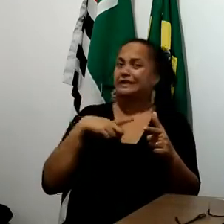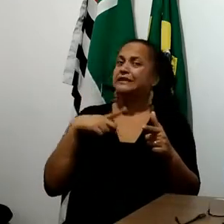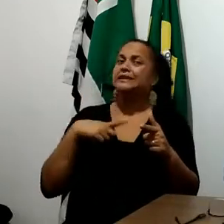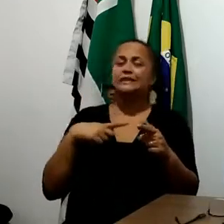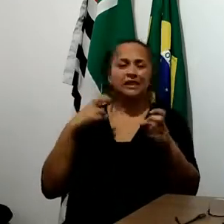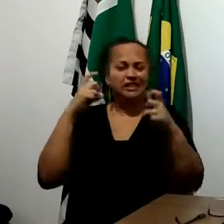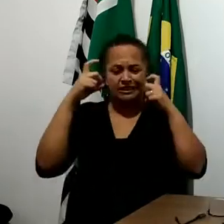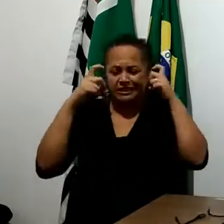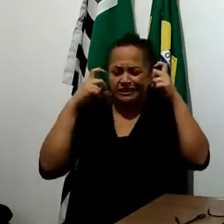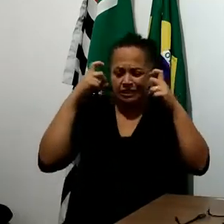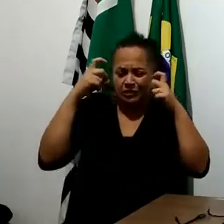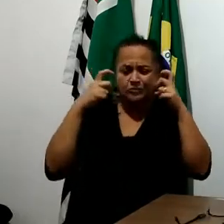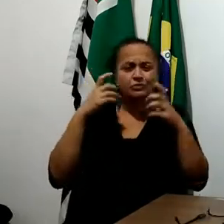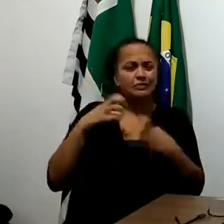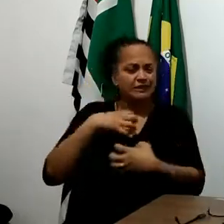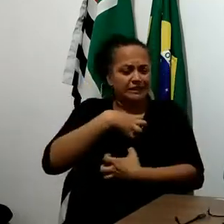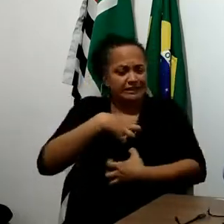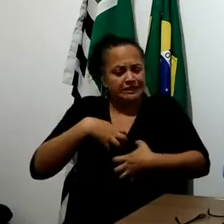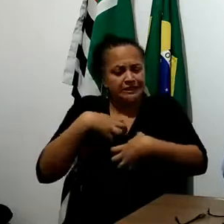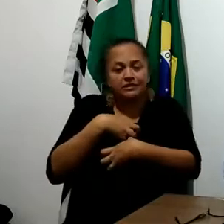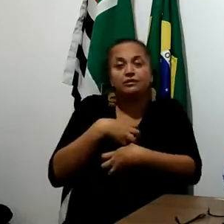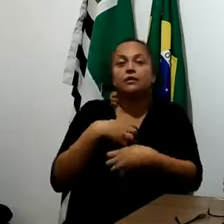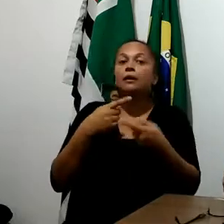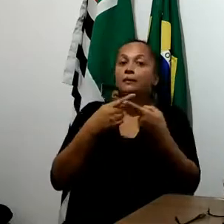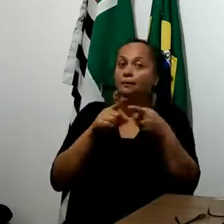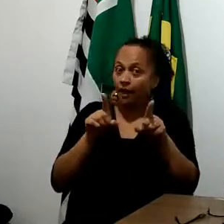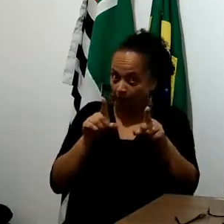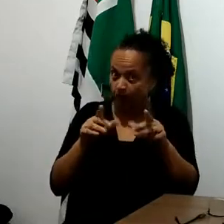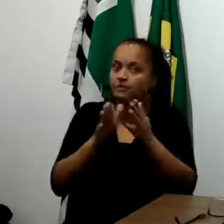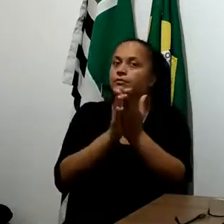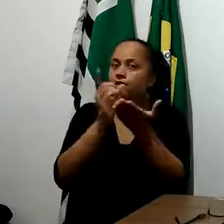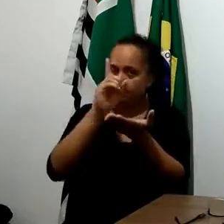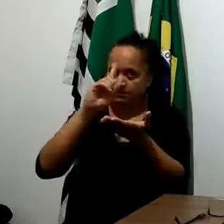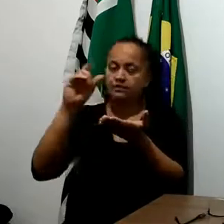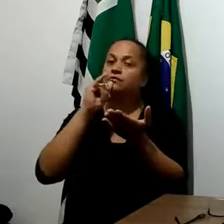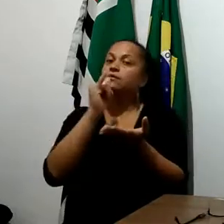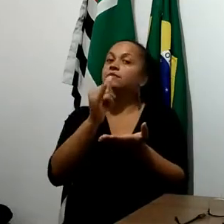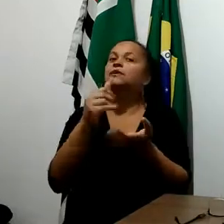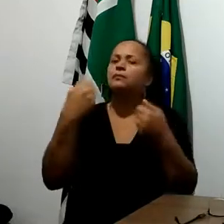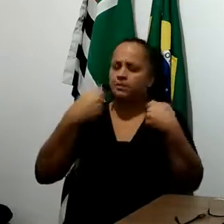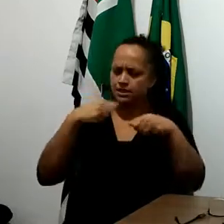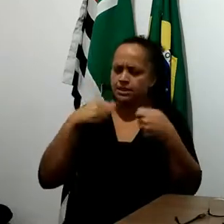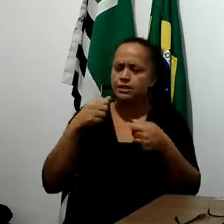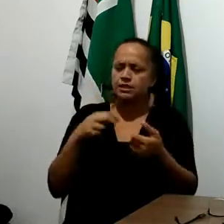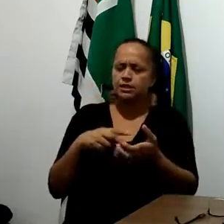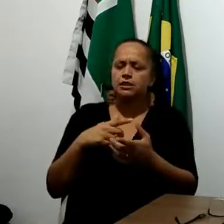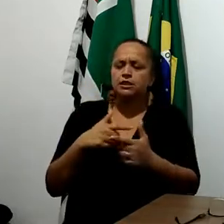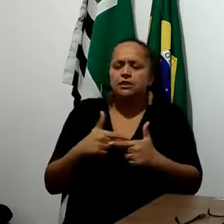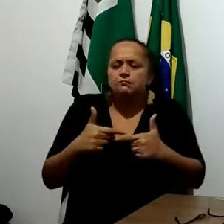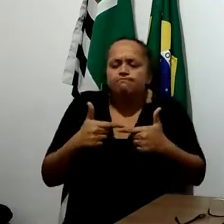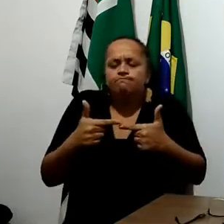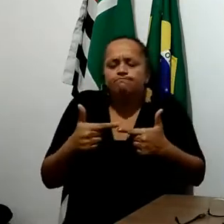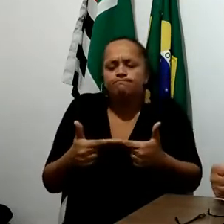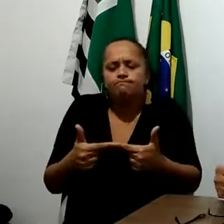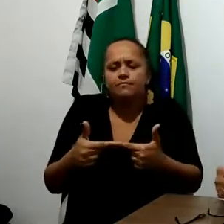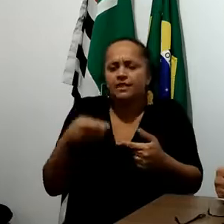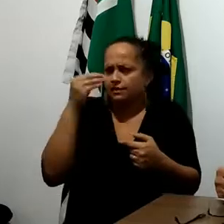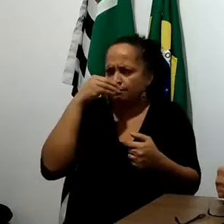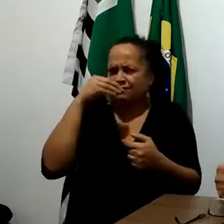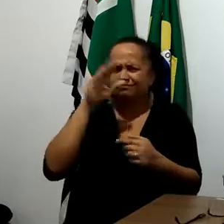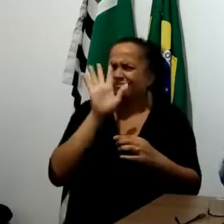devemos suportar, não desanimando e não deixando desmaiar nossa alma, ou seja,